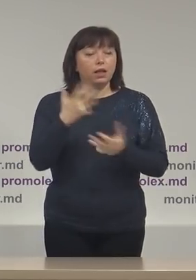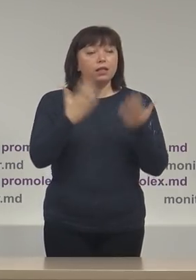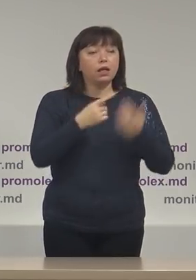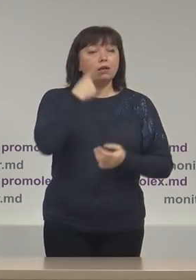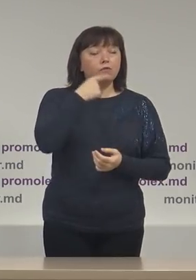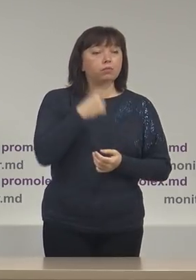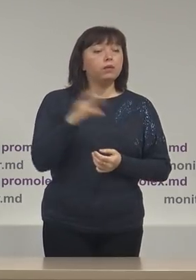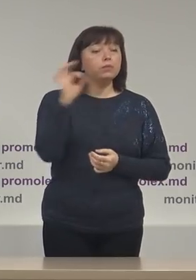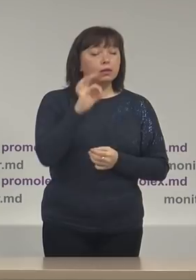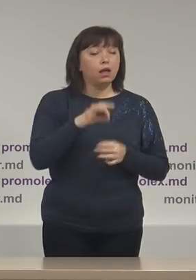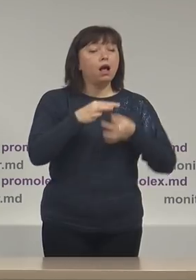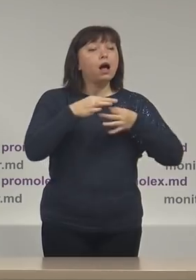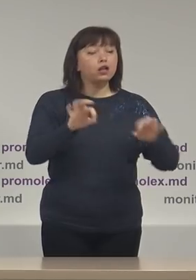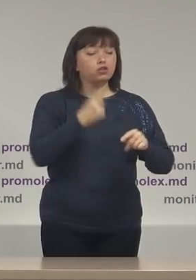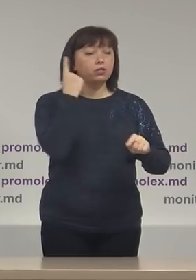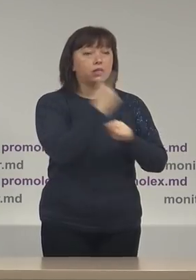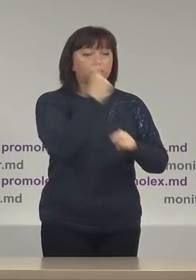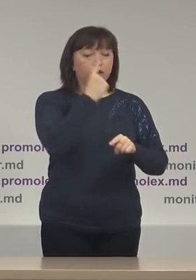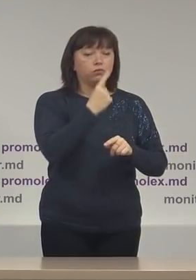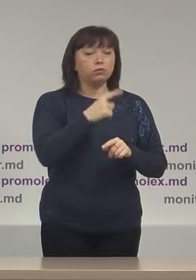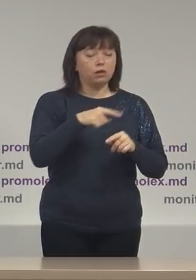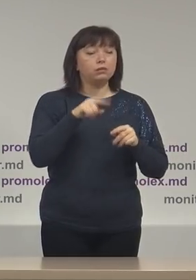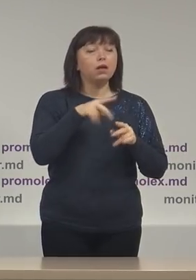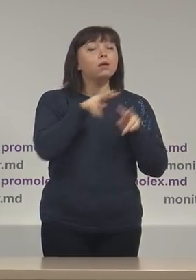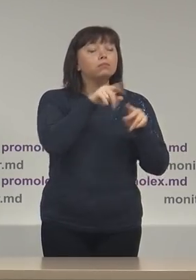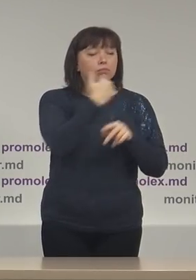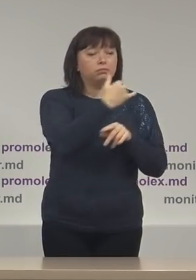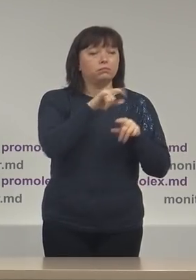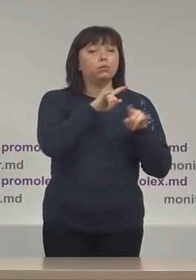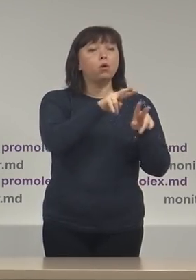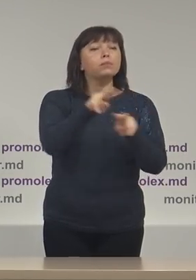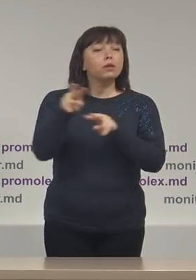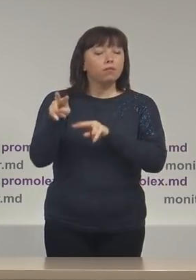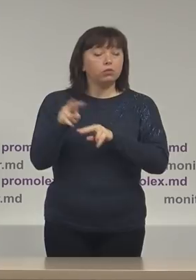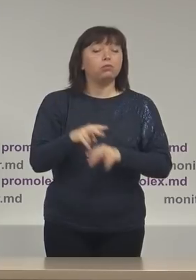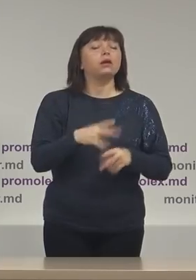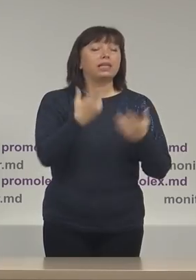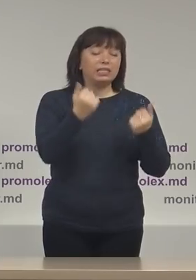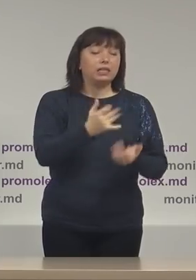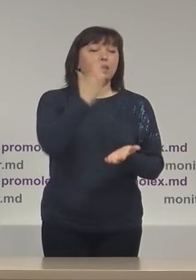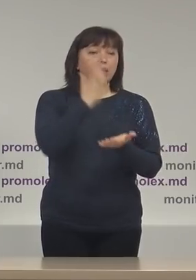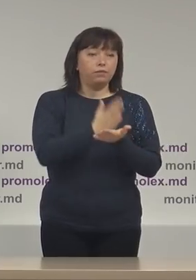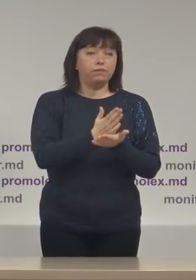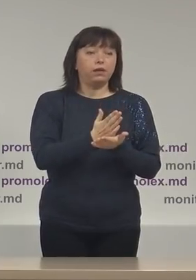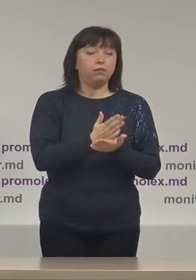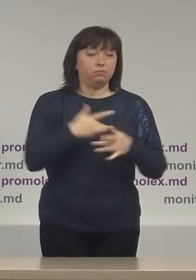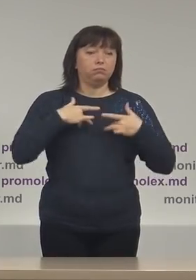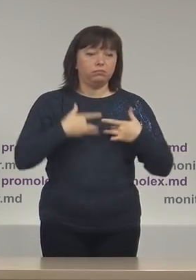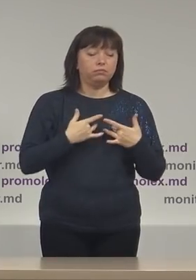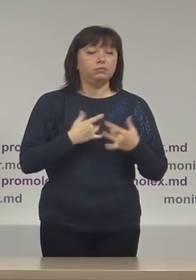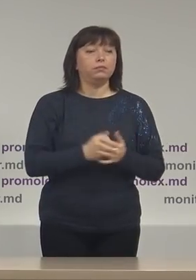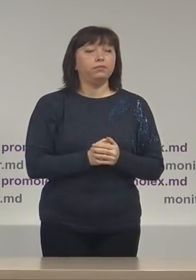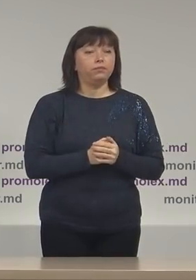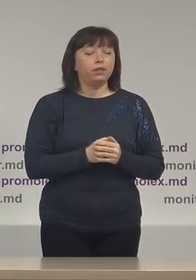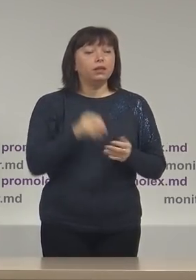de accesul restricționat pentru observatori în cinta secției de votare, cu regret avem o astfel de